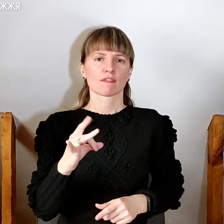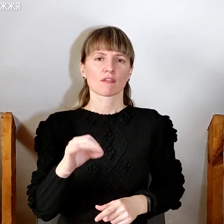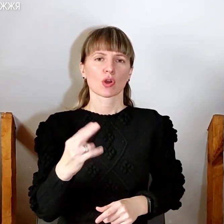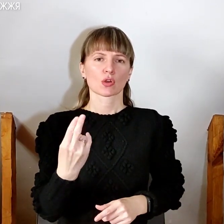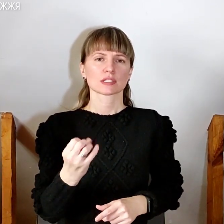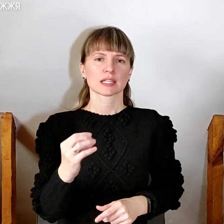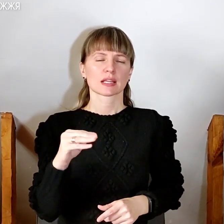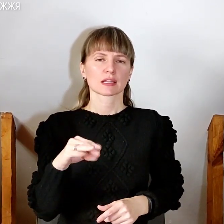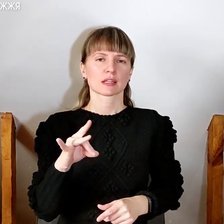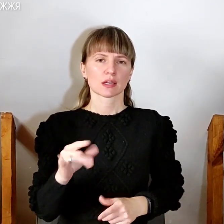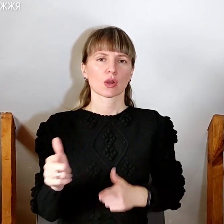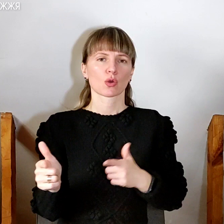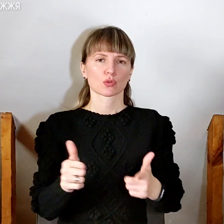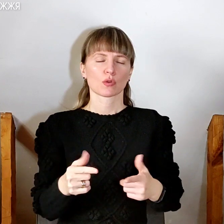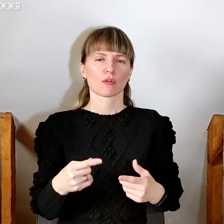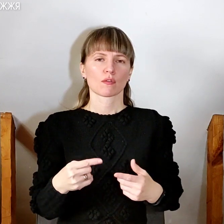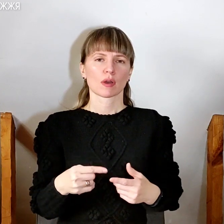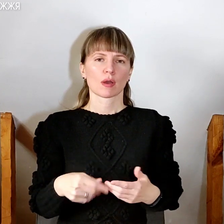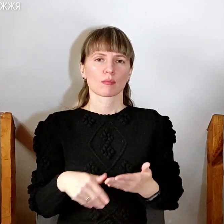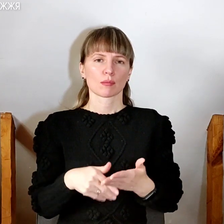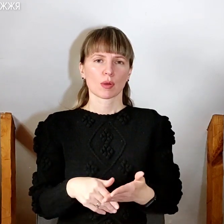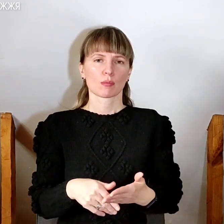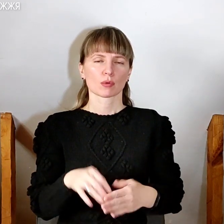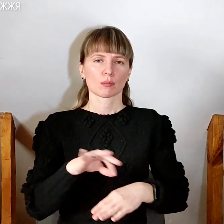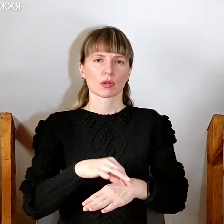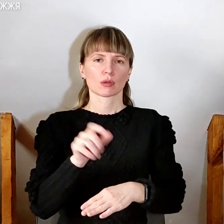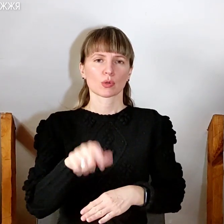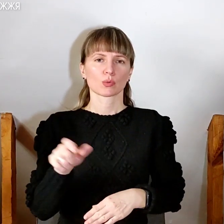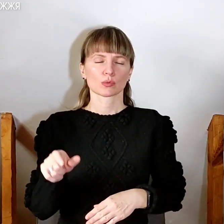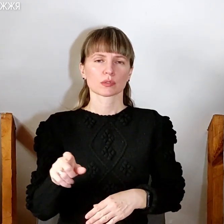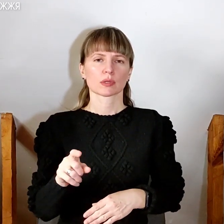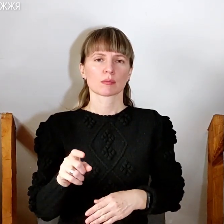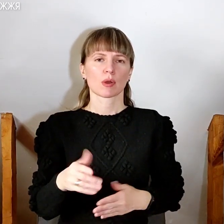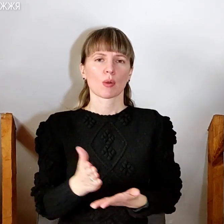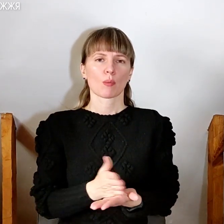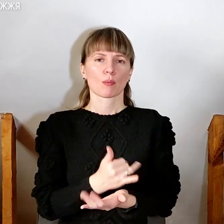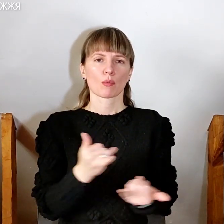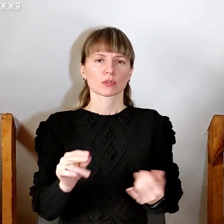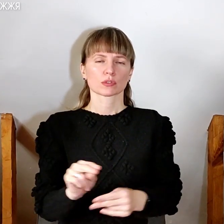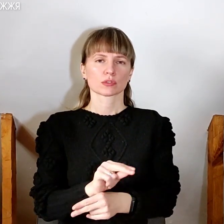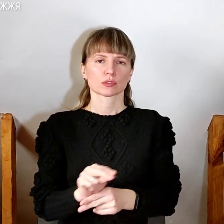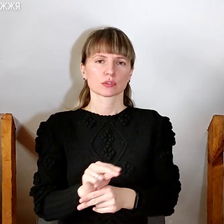допомогти пацієнтам отримати послугу з очищення крові, з лікування методом гемодіалізу.